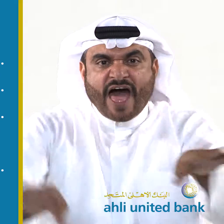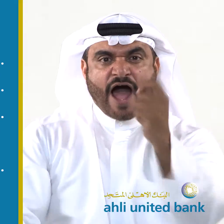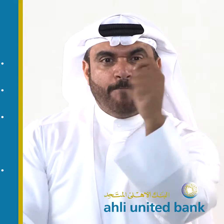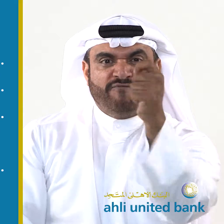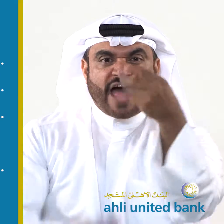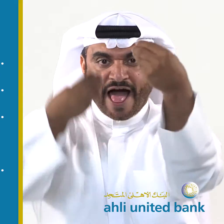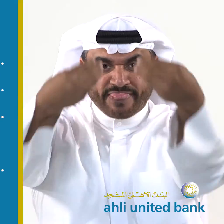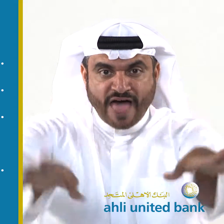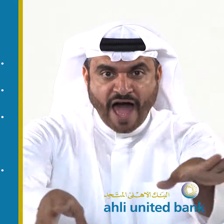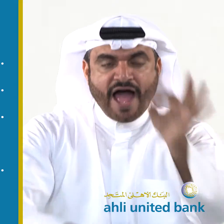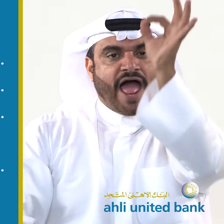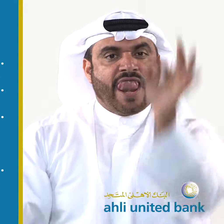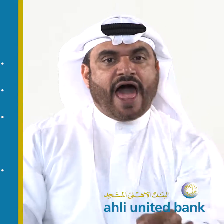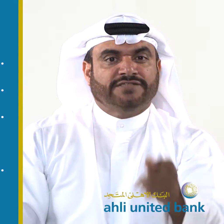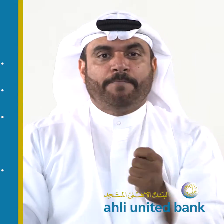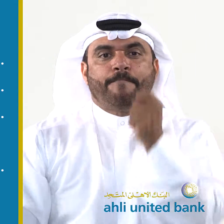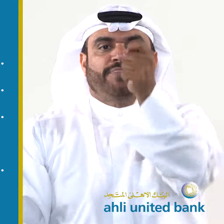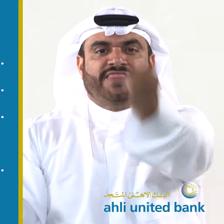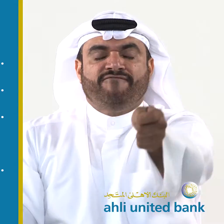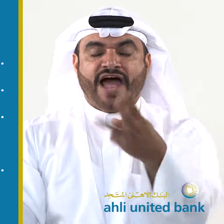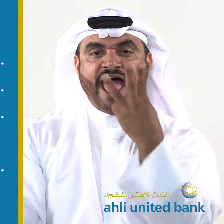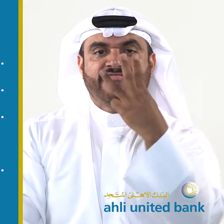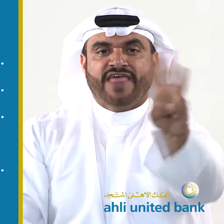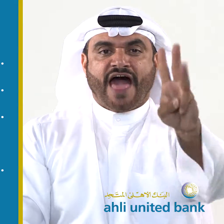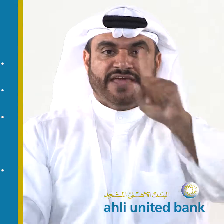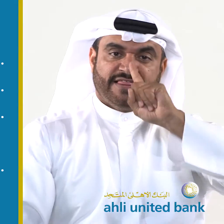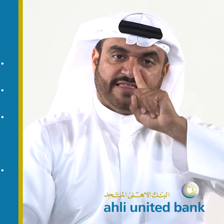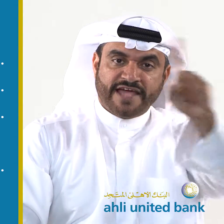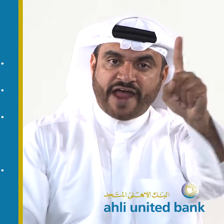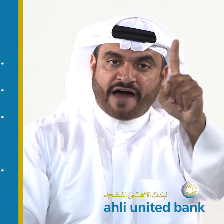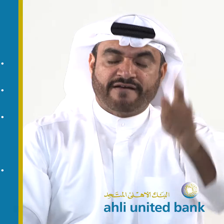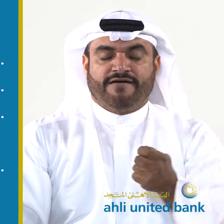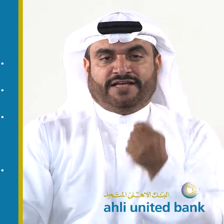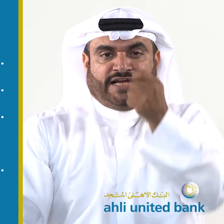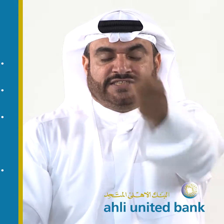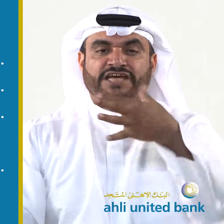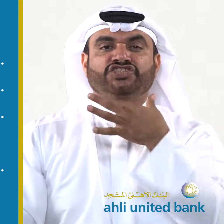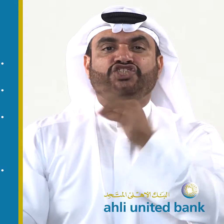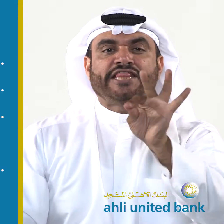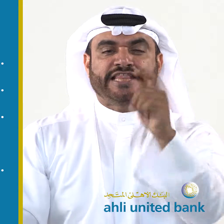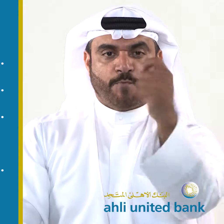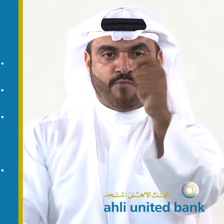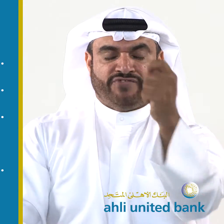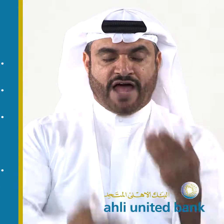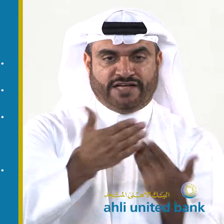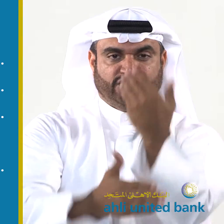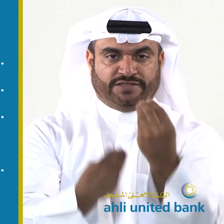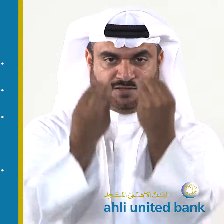نتيجة فقدان أو ضياع المفتاح، سيتم إصدار مفتاح جديد بعمولة 30